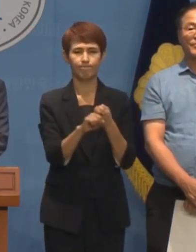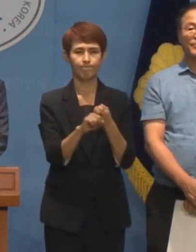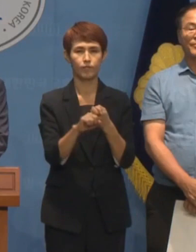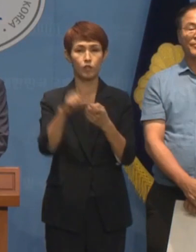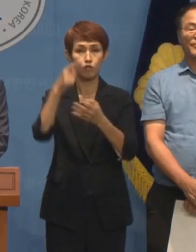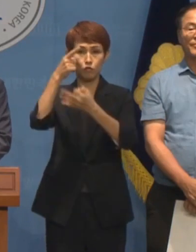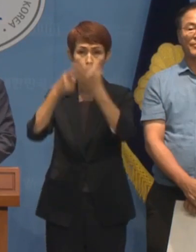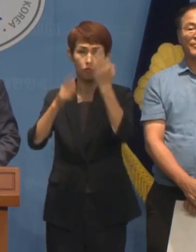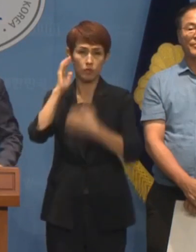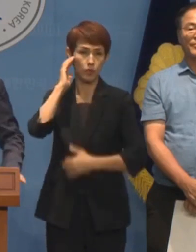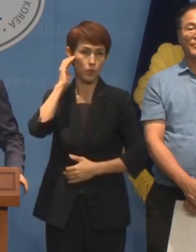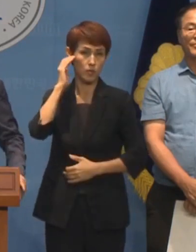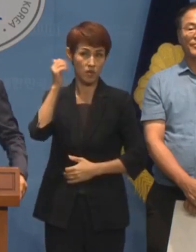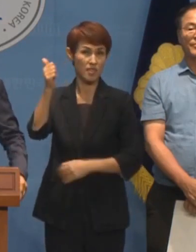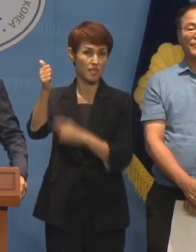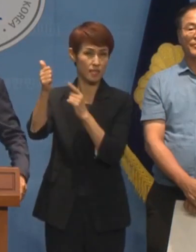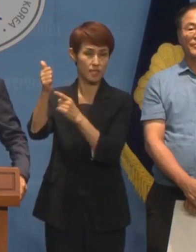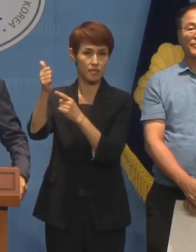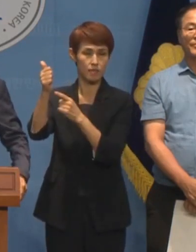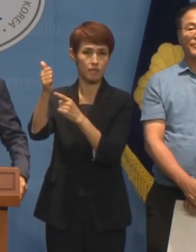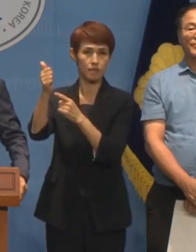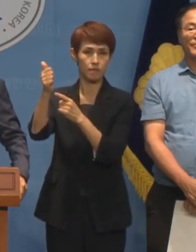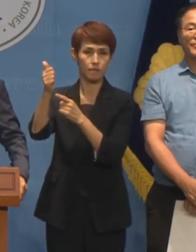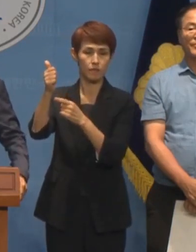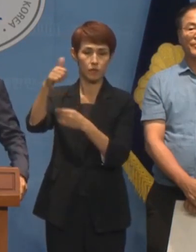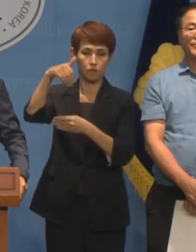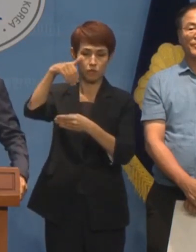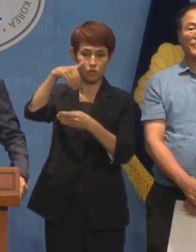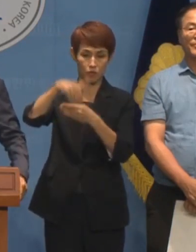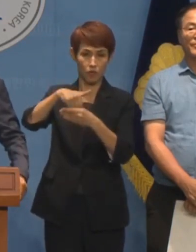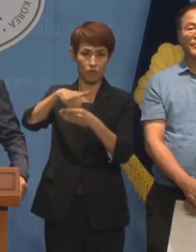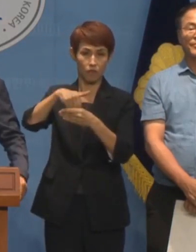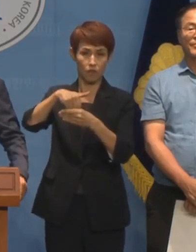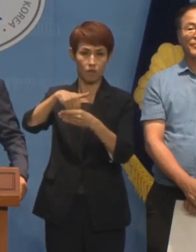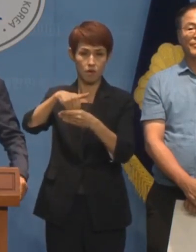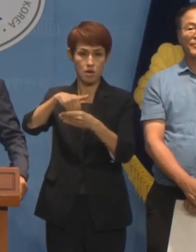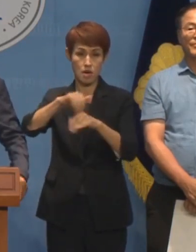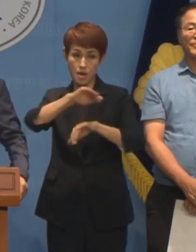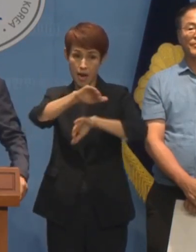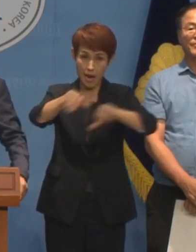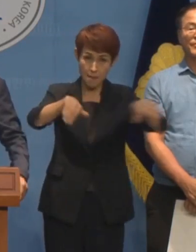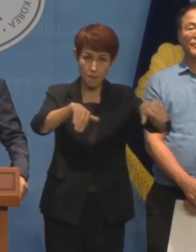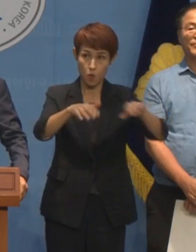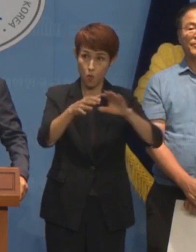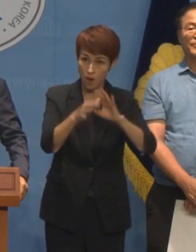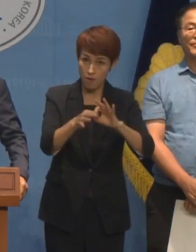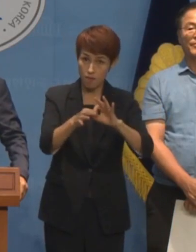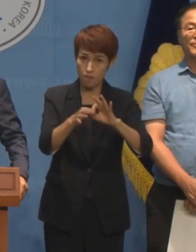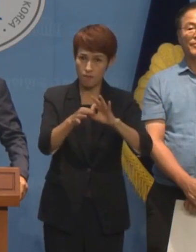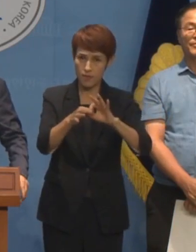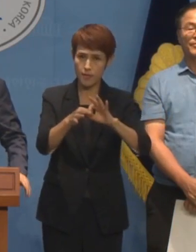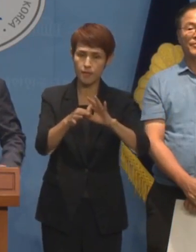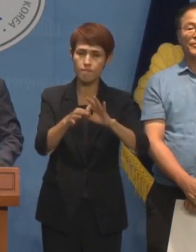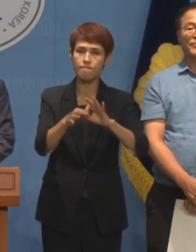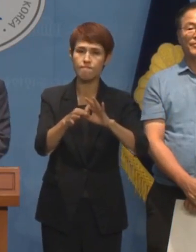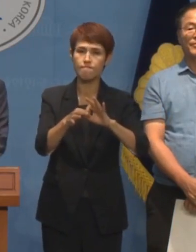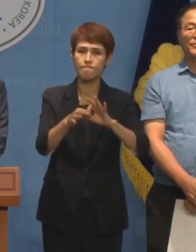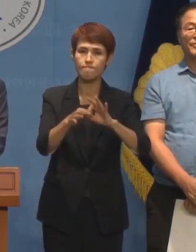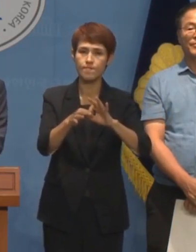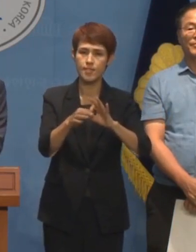윤석열 대통령의 지난 총선 개입과 관련된 것을 더 확산시키고자 노력할